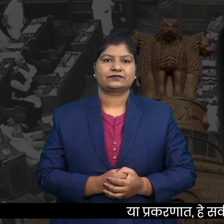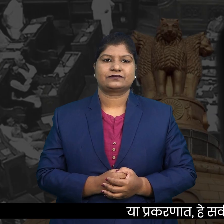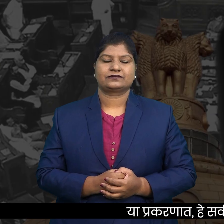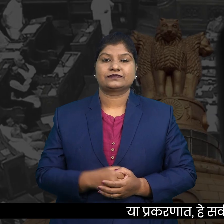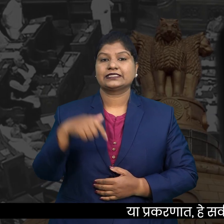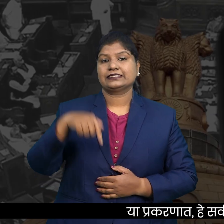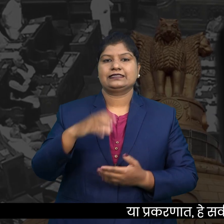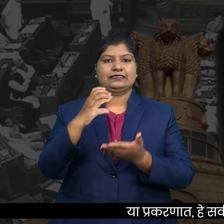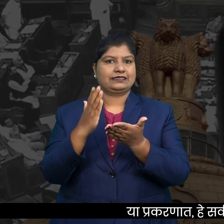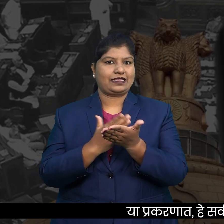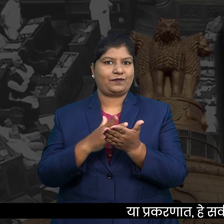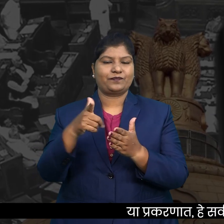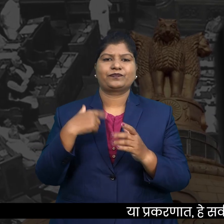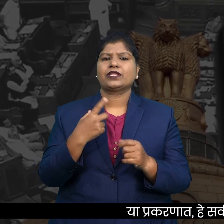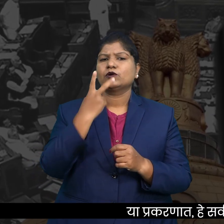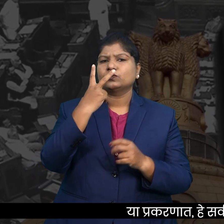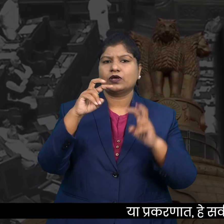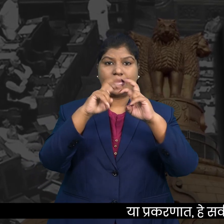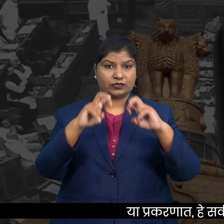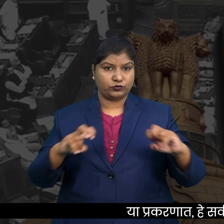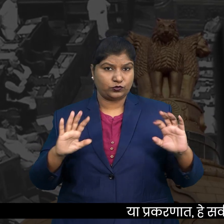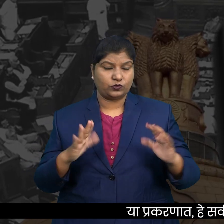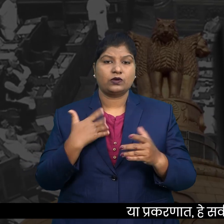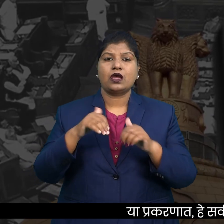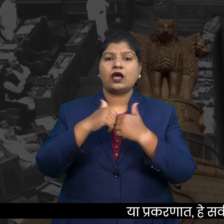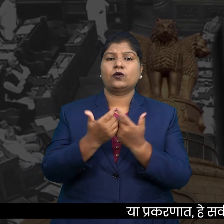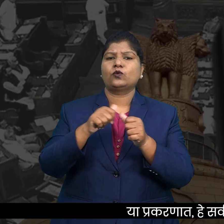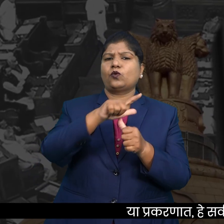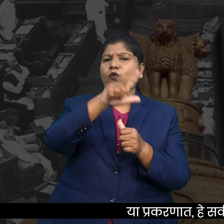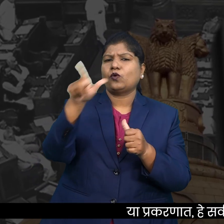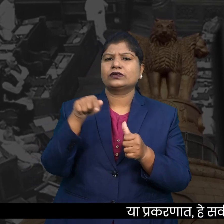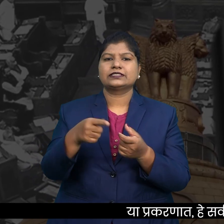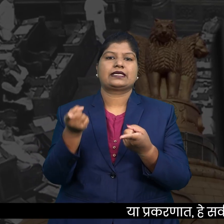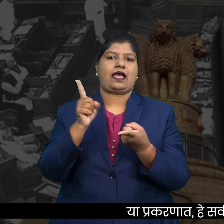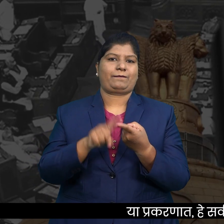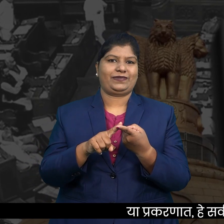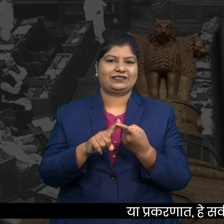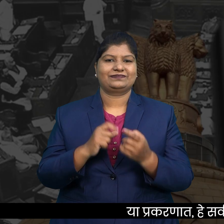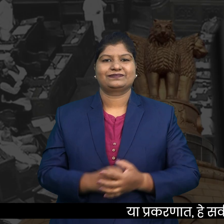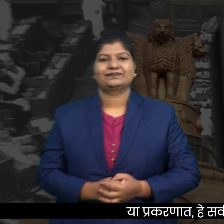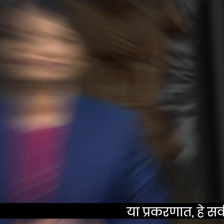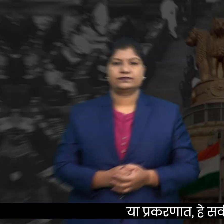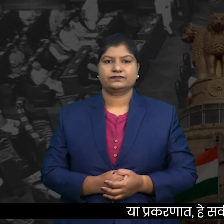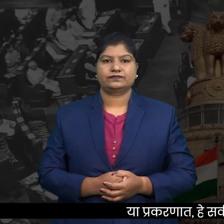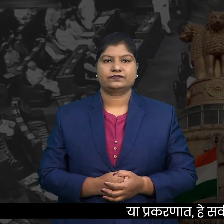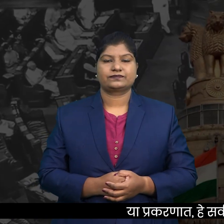या प्रकरणात हे सर्व कसे घडते ते आपण शोधू.